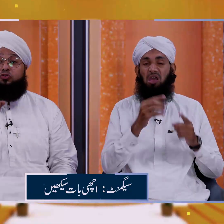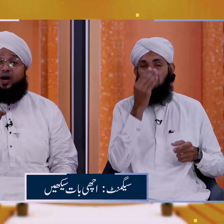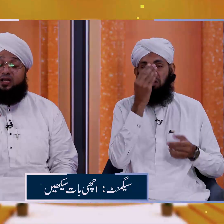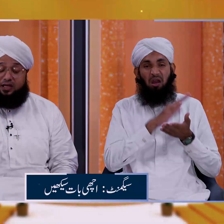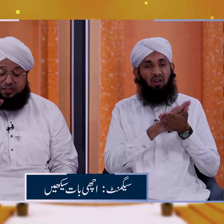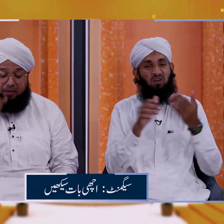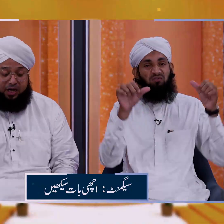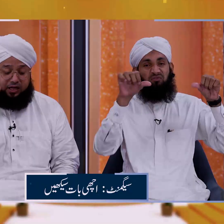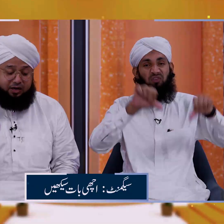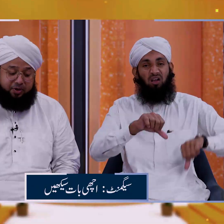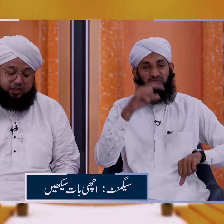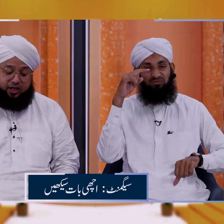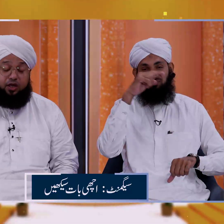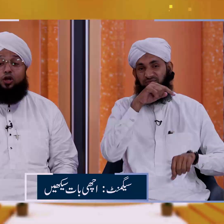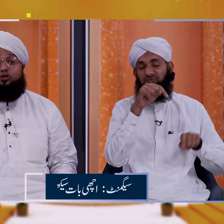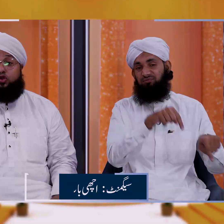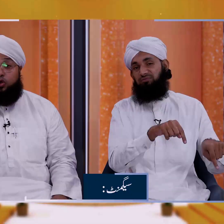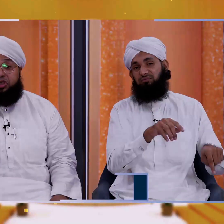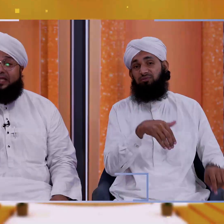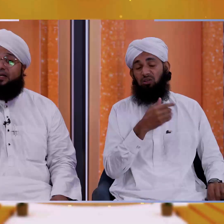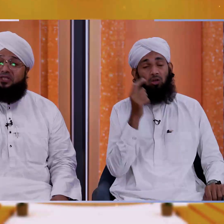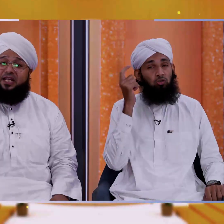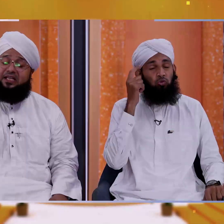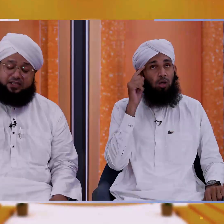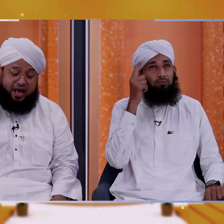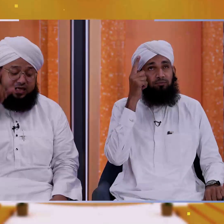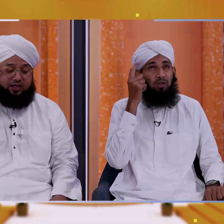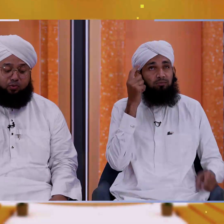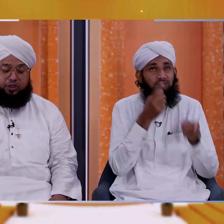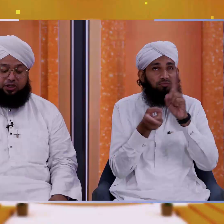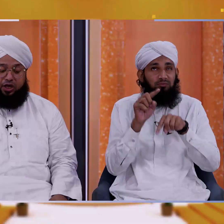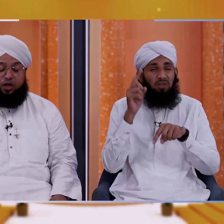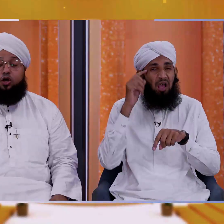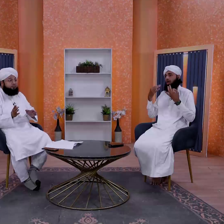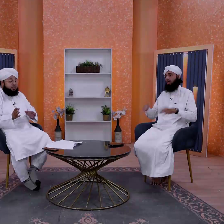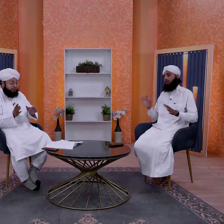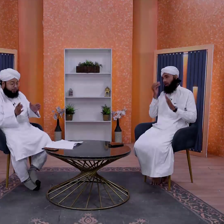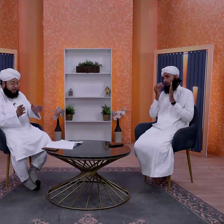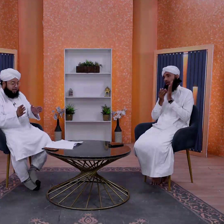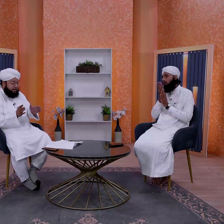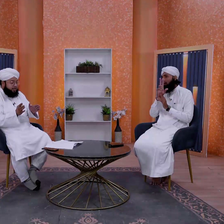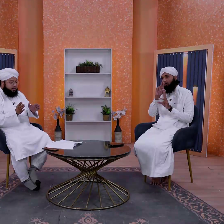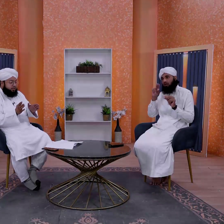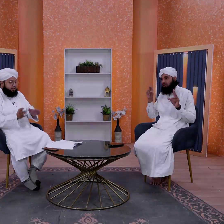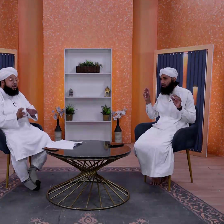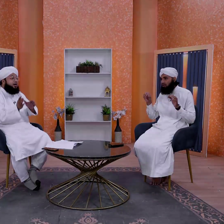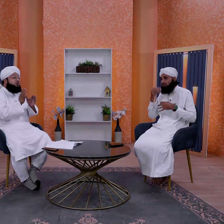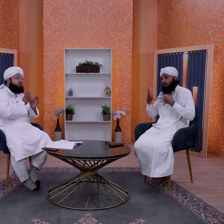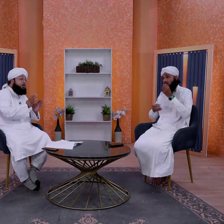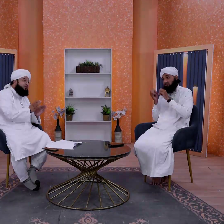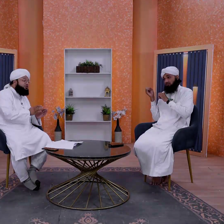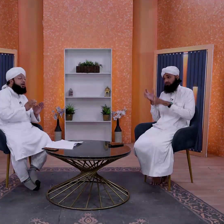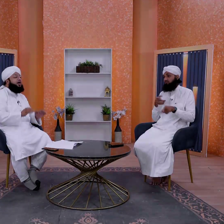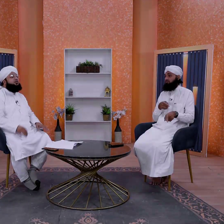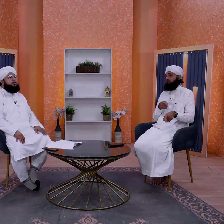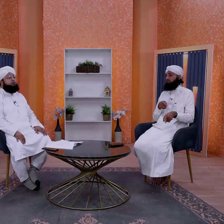و رسوائی کا سامنا کرنا پڑتا ہے، سوچنے سمجھنے کی صلاحیت کم ہو جاتی ہے۔ یہ سب کیا ہے؟ یہ حسد